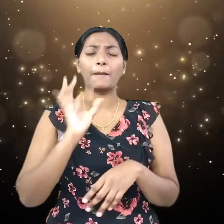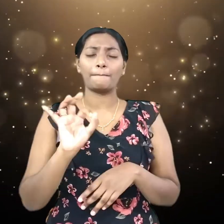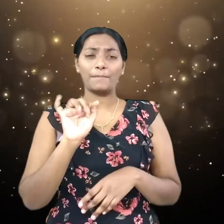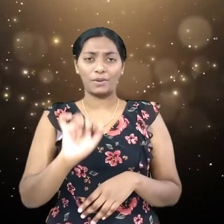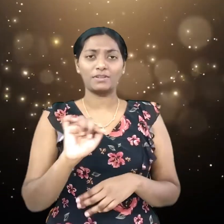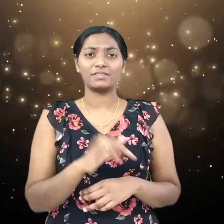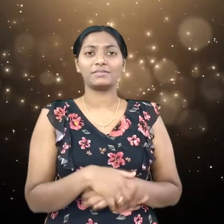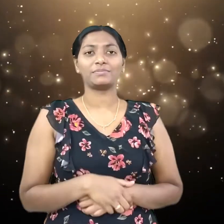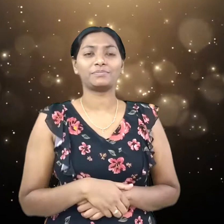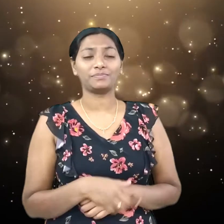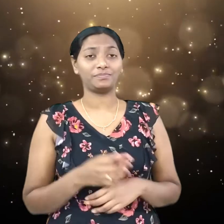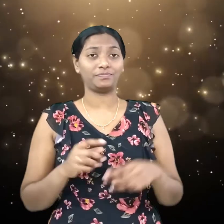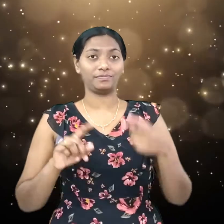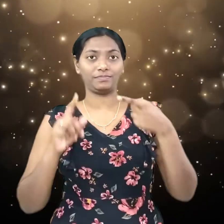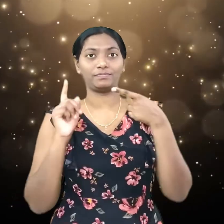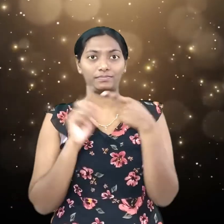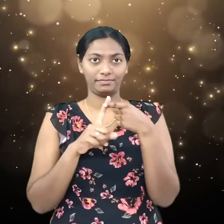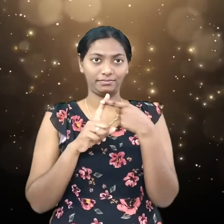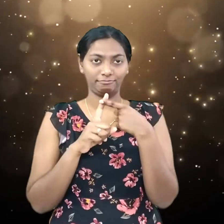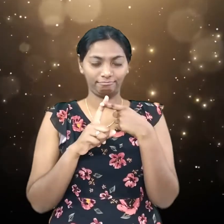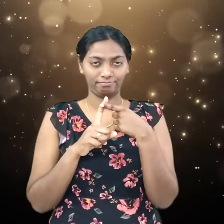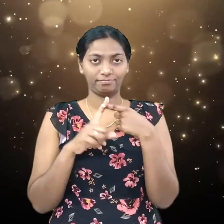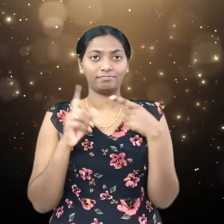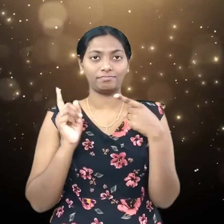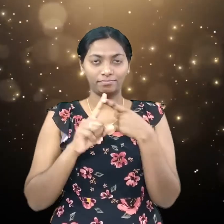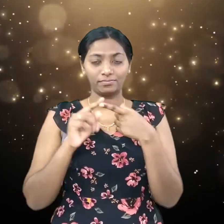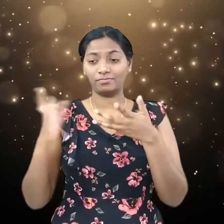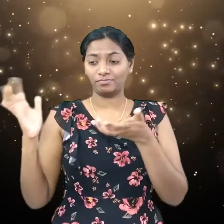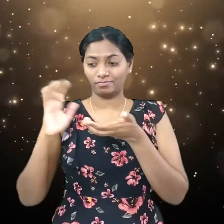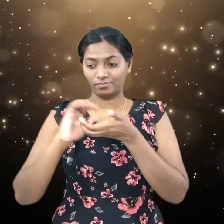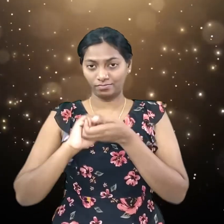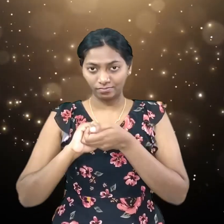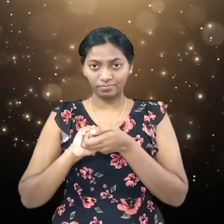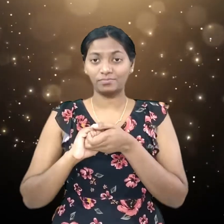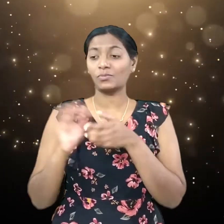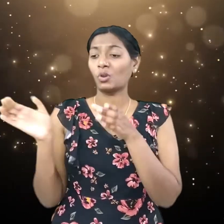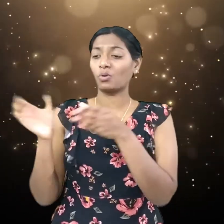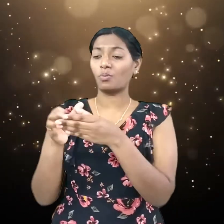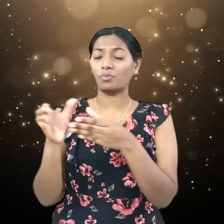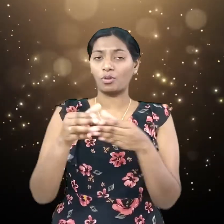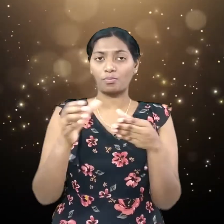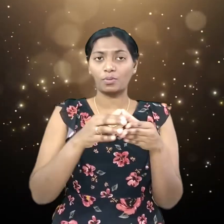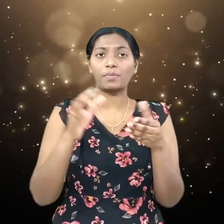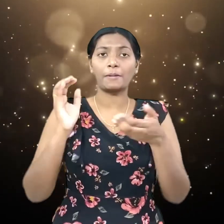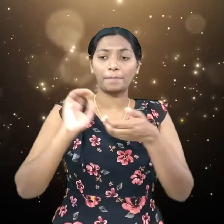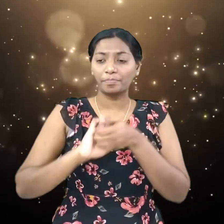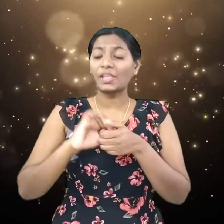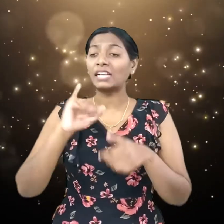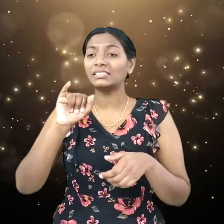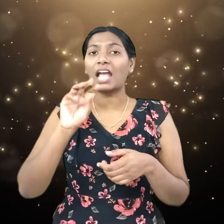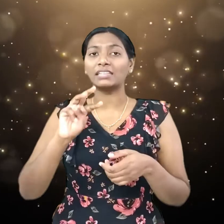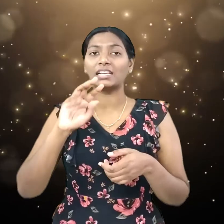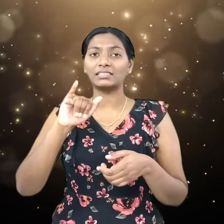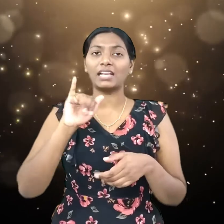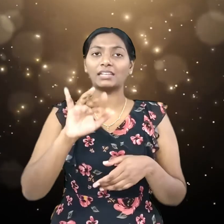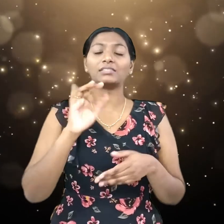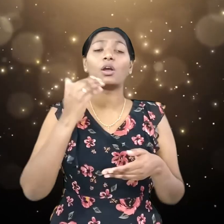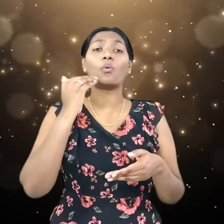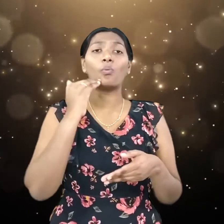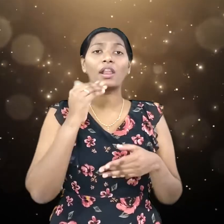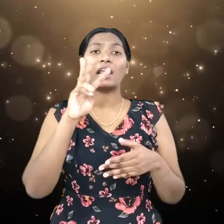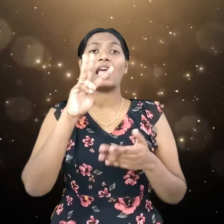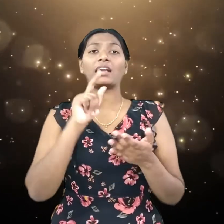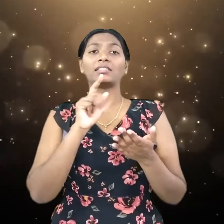बहुत ज़रूरी हैं। सबसे पहला है हमारी कि हम इंग्लिश स्कूल के साथ पार्टनरशिप भी कर रहे हैं। हर सेल क्या कर रहा है, 6,000 रुपये की पार्टनरशिप कर रहा है। कब